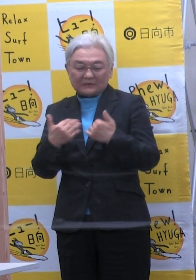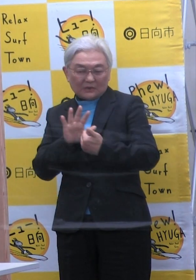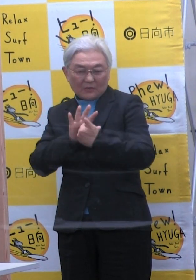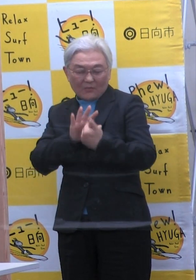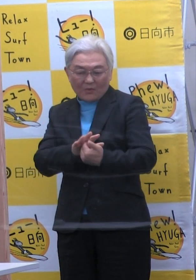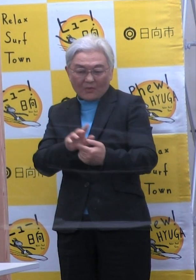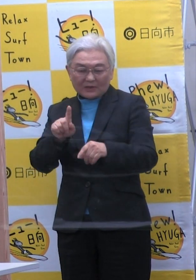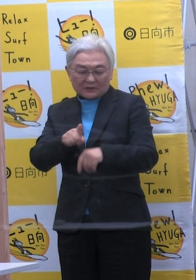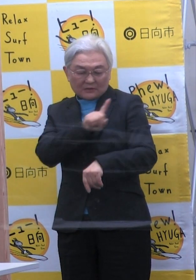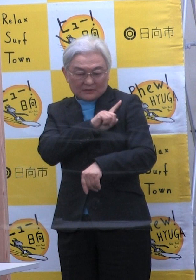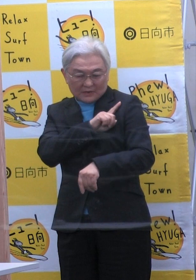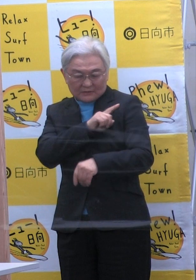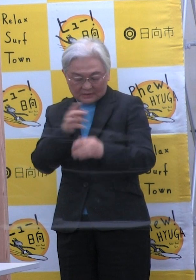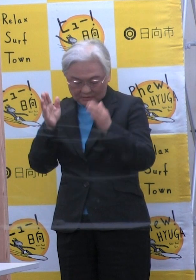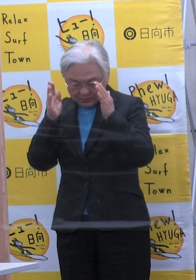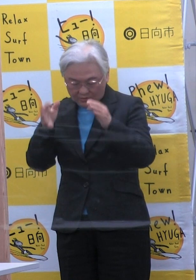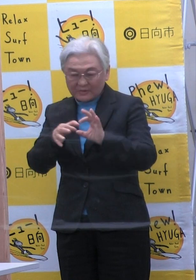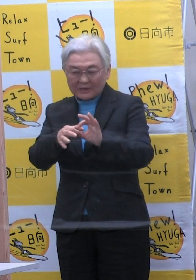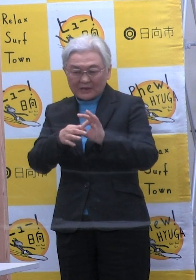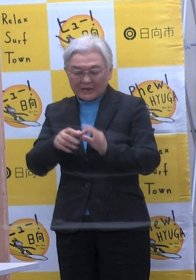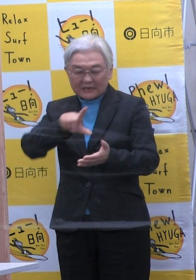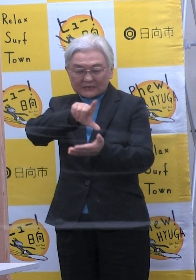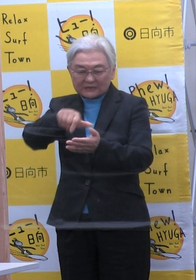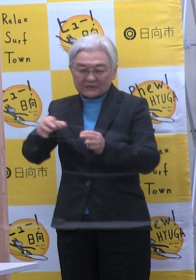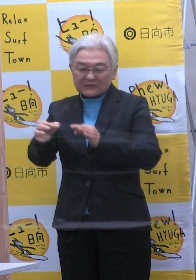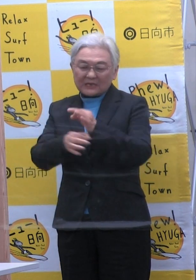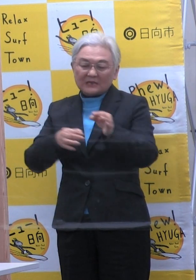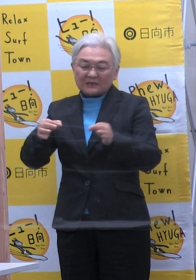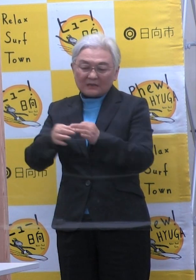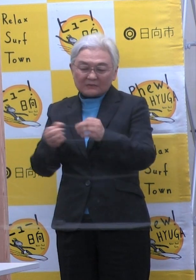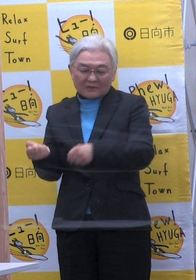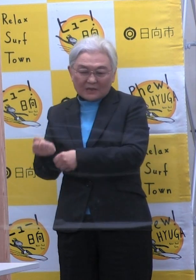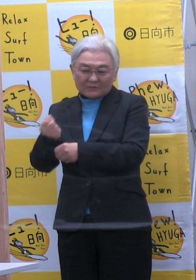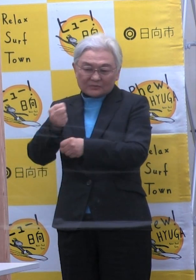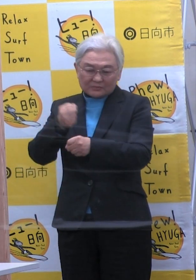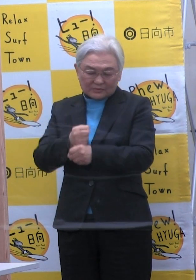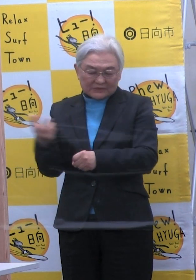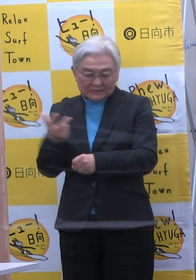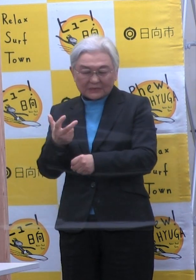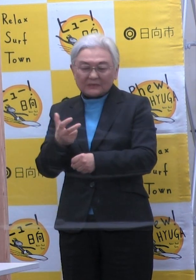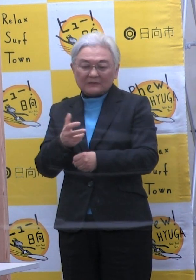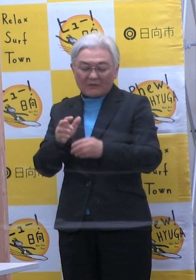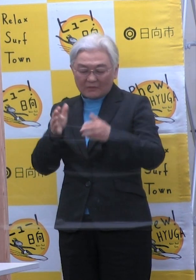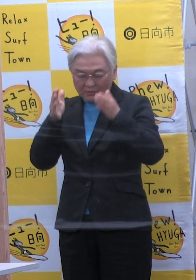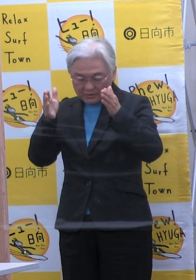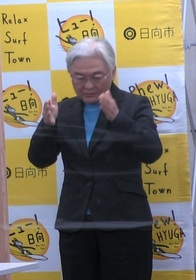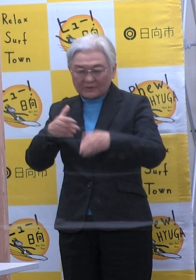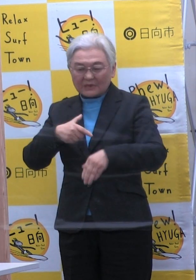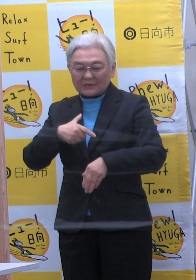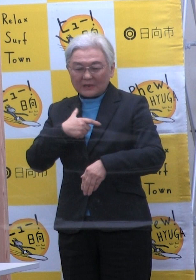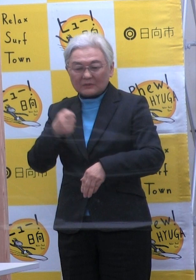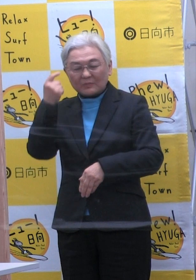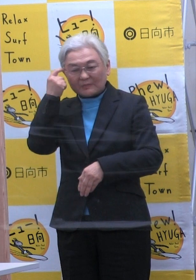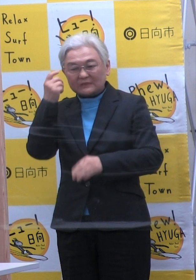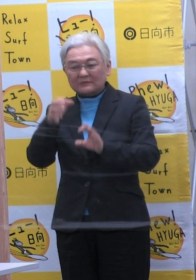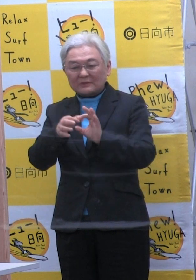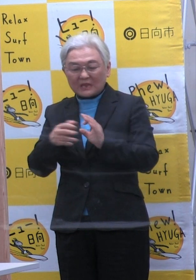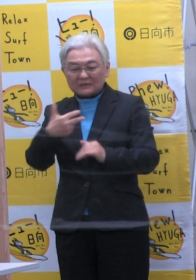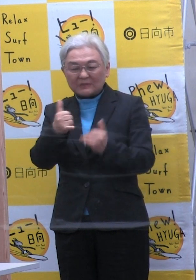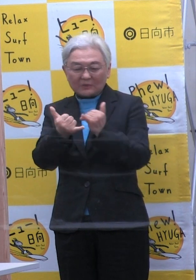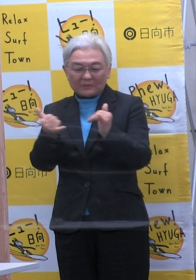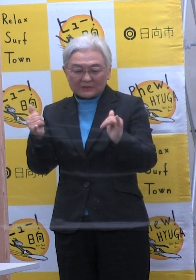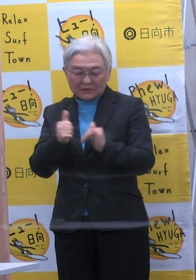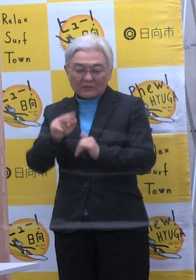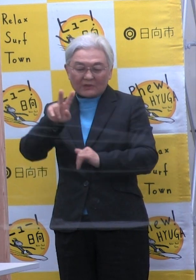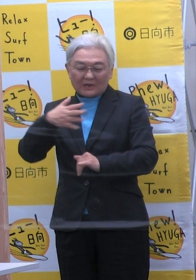最優先に取り組みながら、地域経済の回復にもしっかりと取り組んでいきますので、市民の皆さ